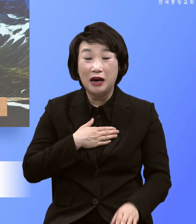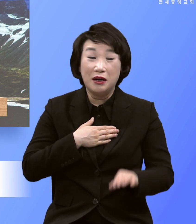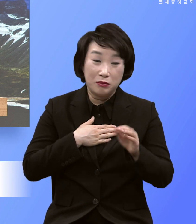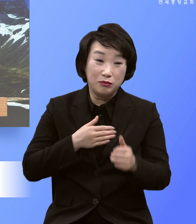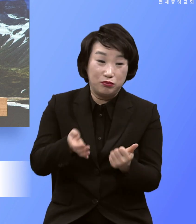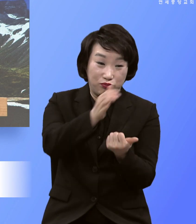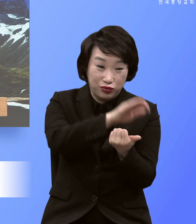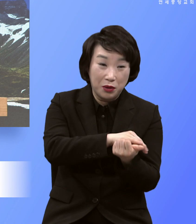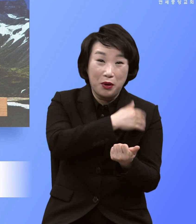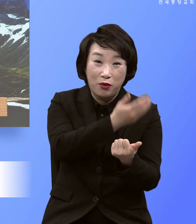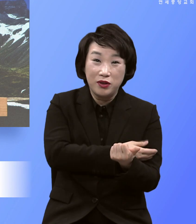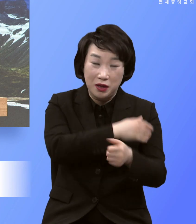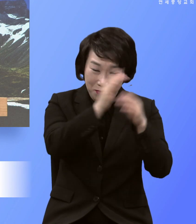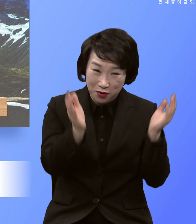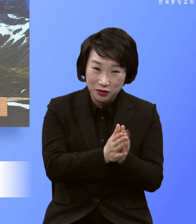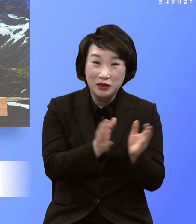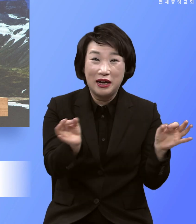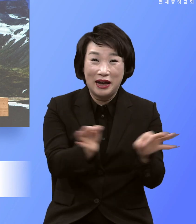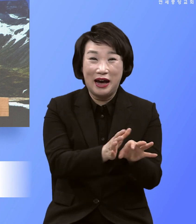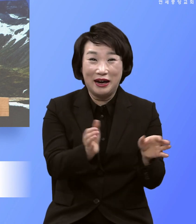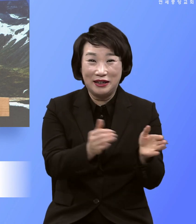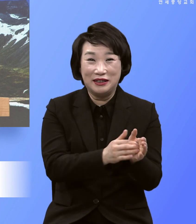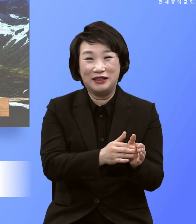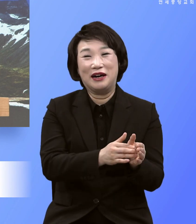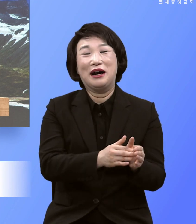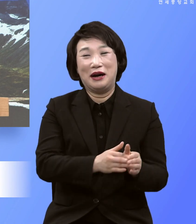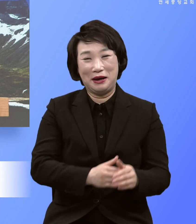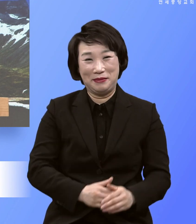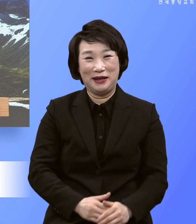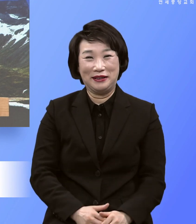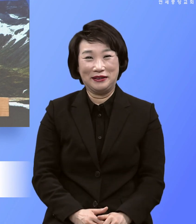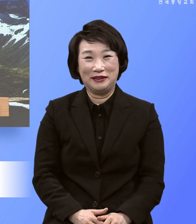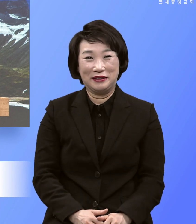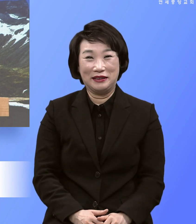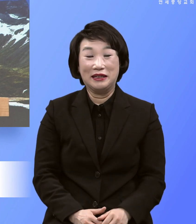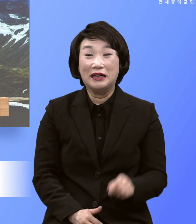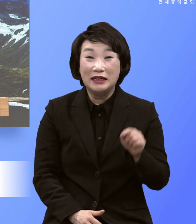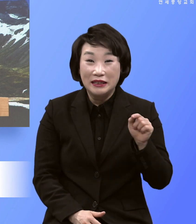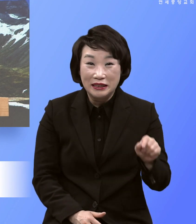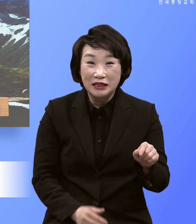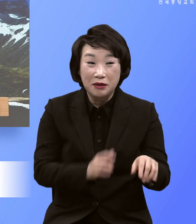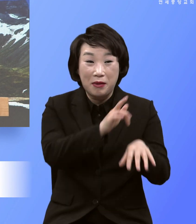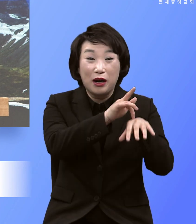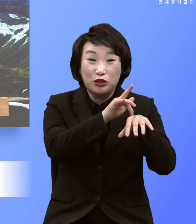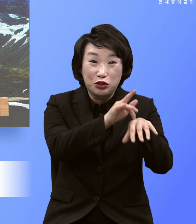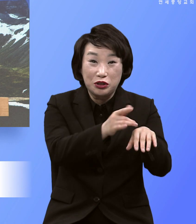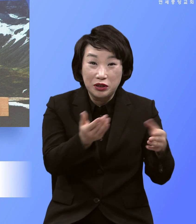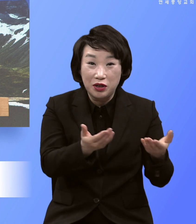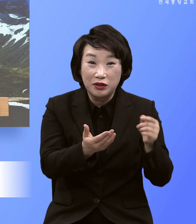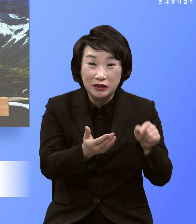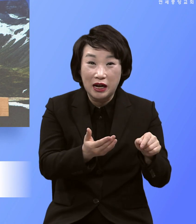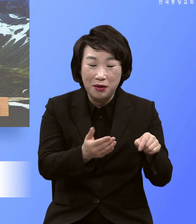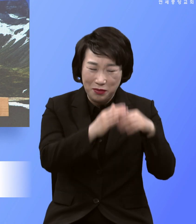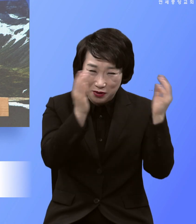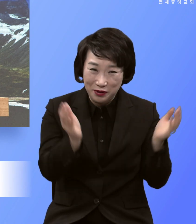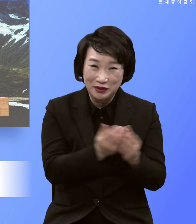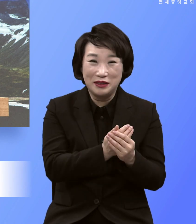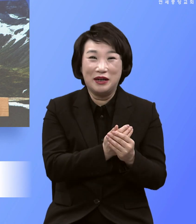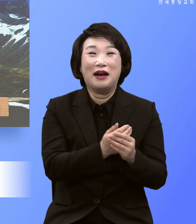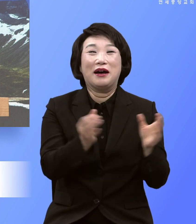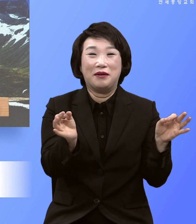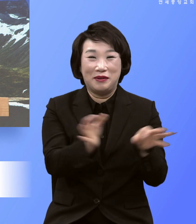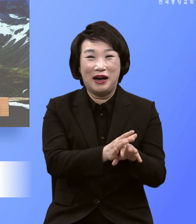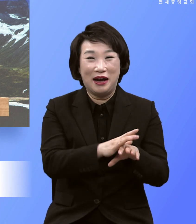무덤의 권세도 파괴되버리고 예, 이 마귀사탄 귀신 역사도